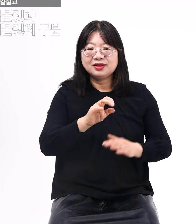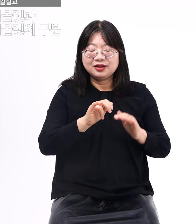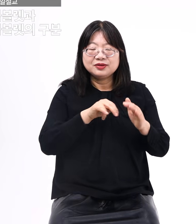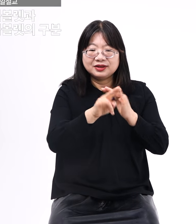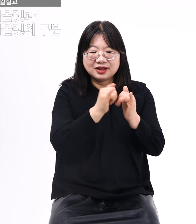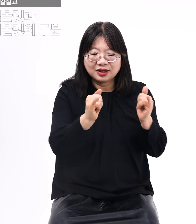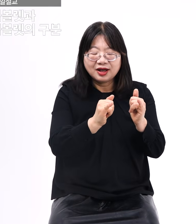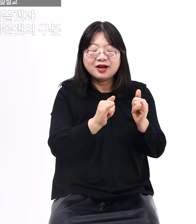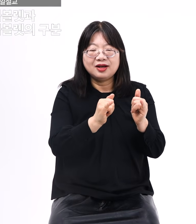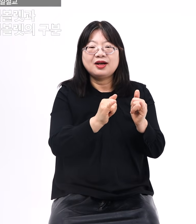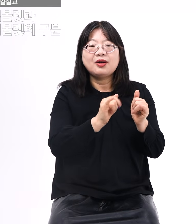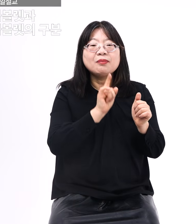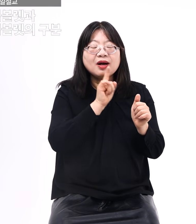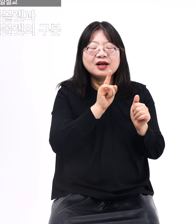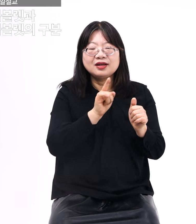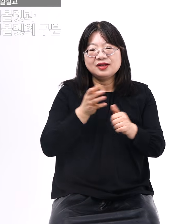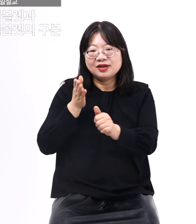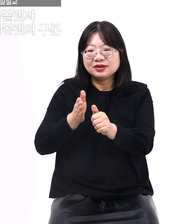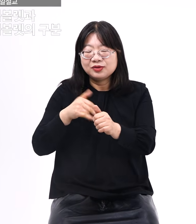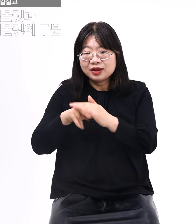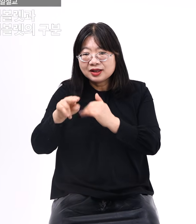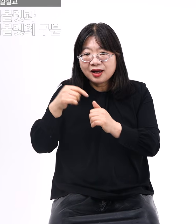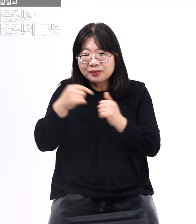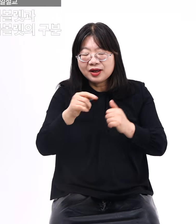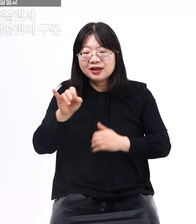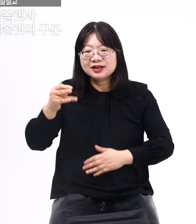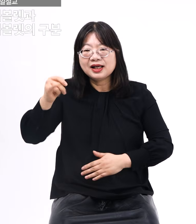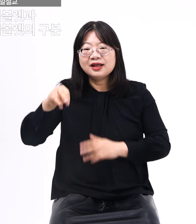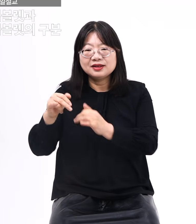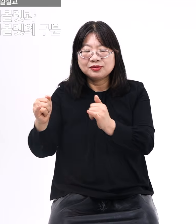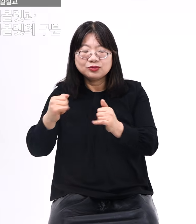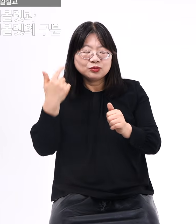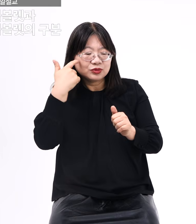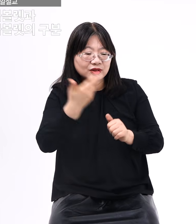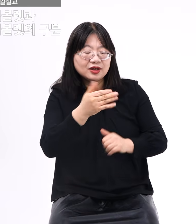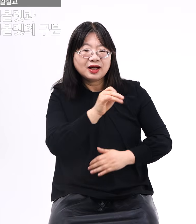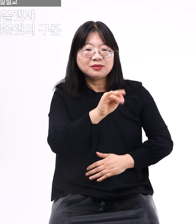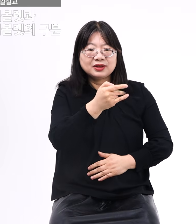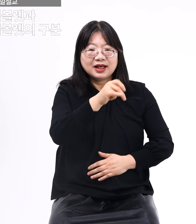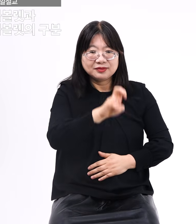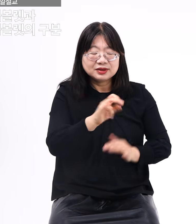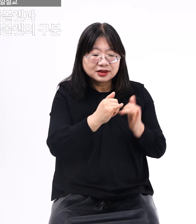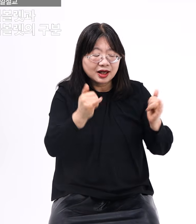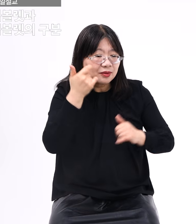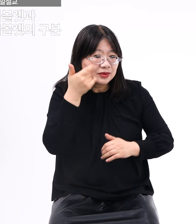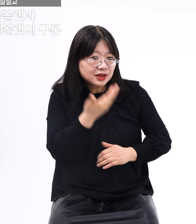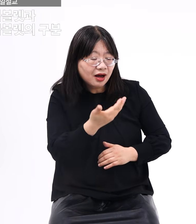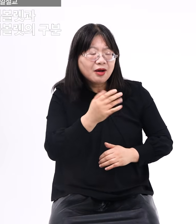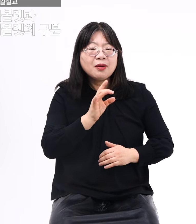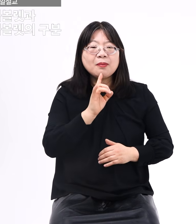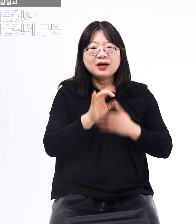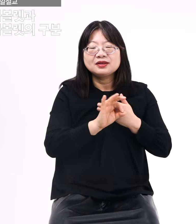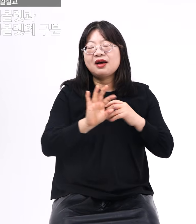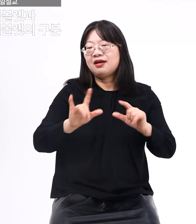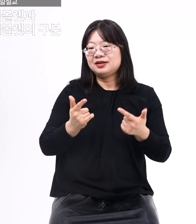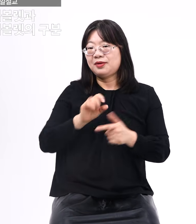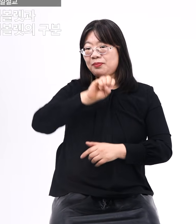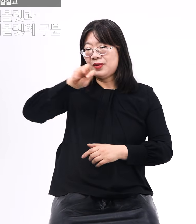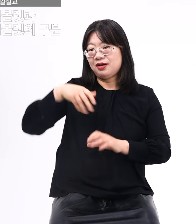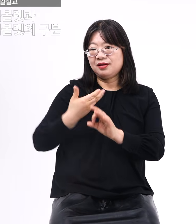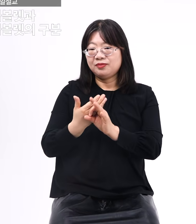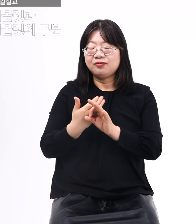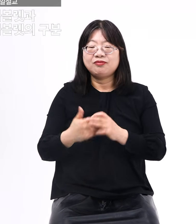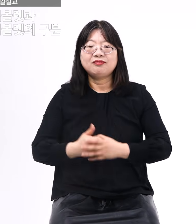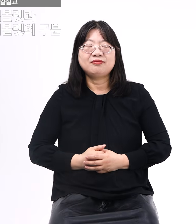나를 건너가게 하라 하면 길르앗 사람이 그에게 묻기를 내가 에브라임 사람이냐 하여 그가 만일 아니라 하면.